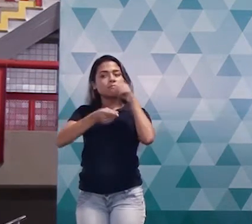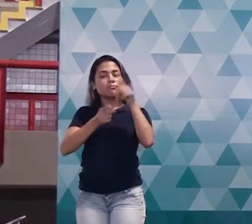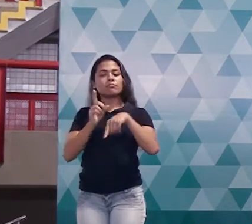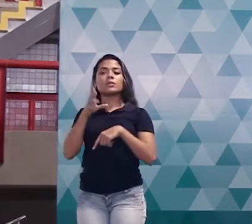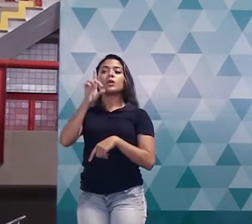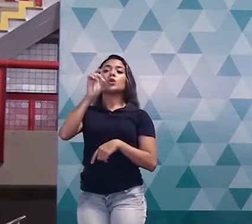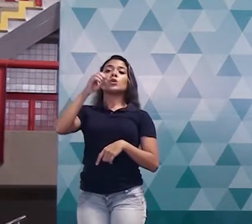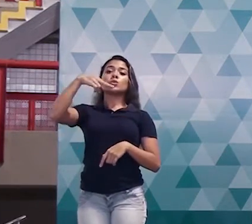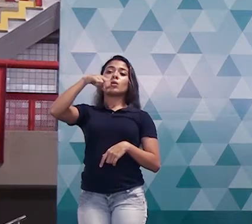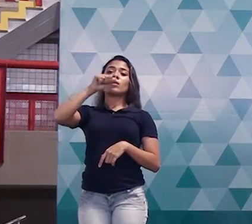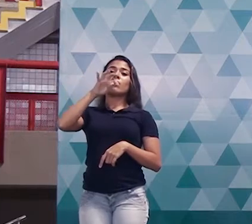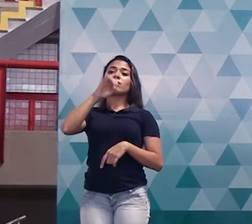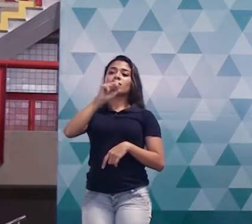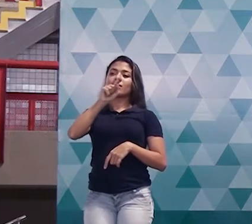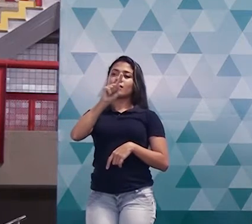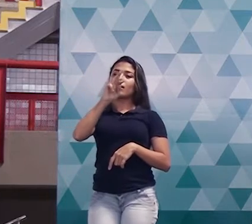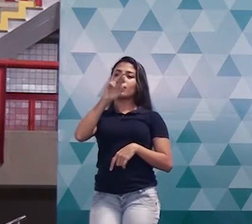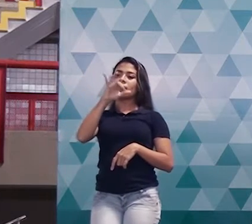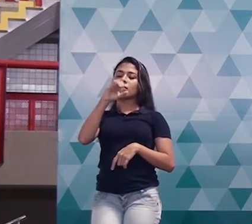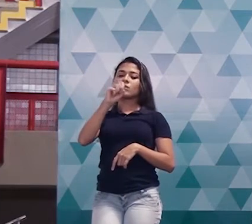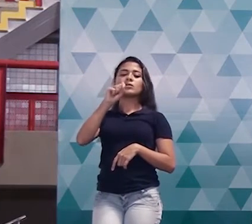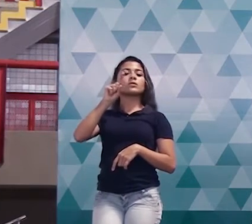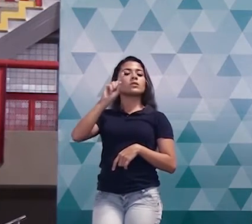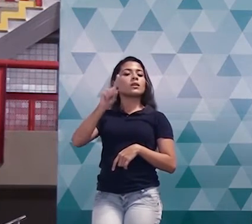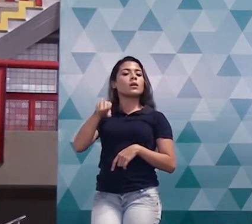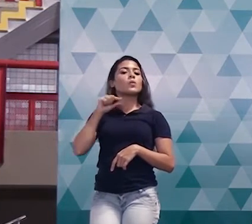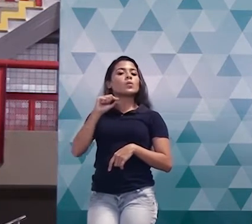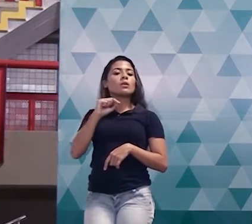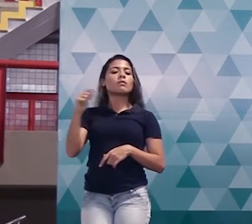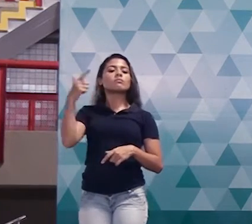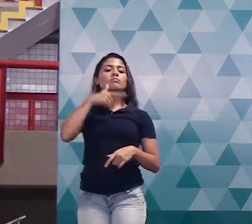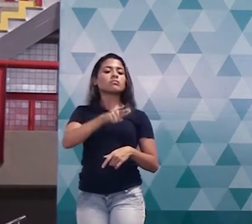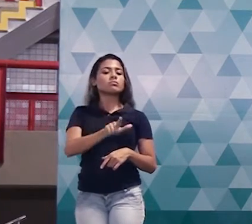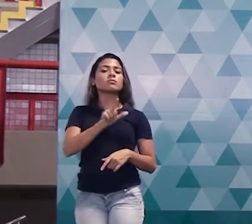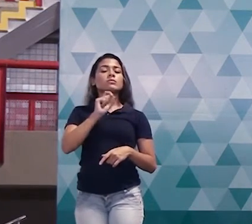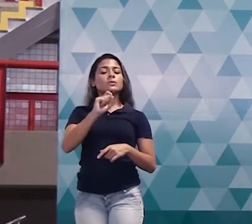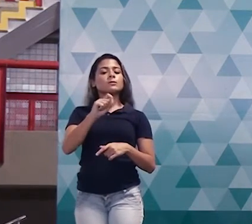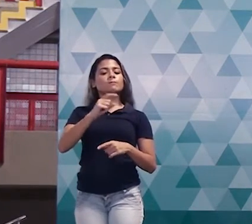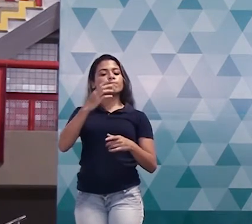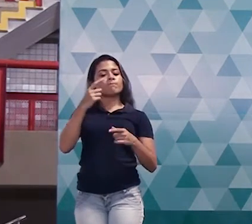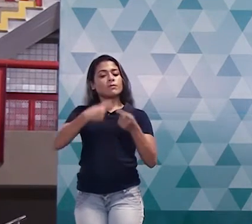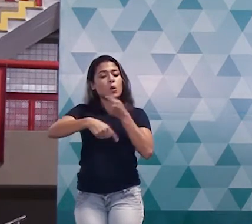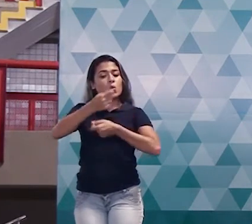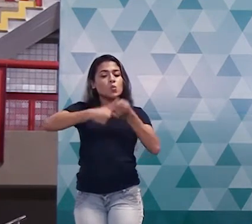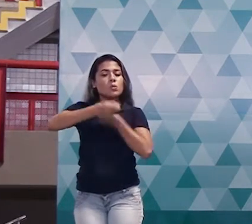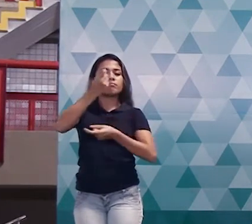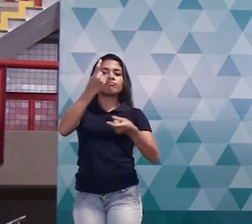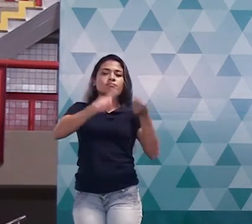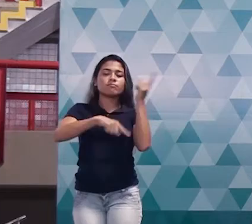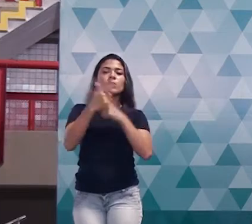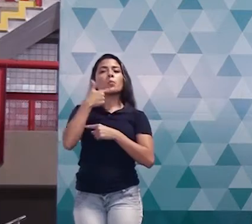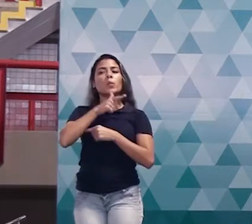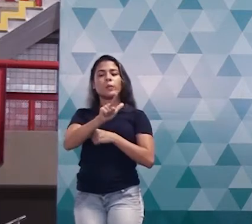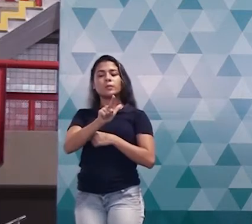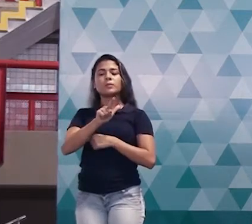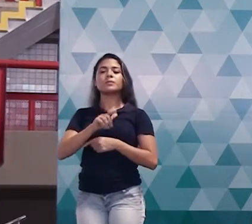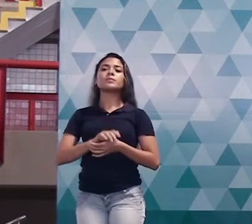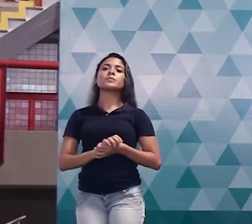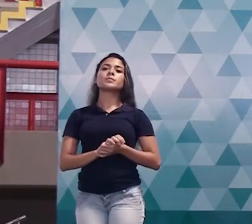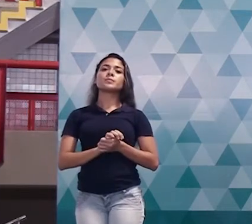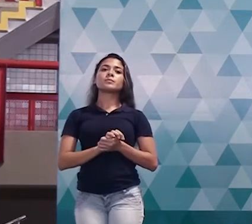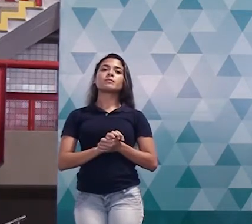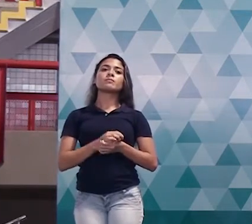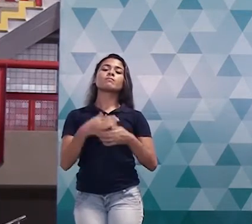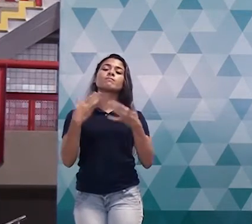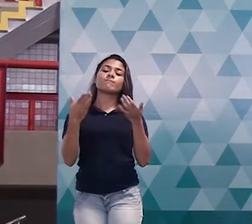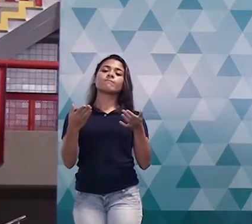São Vicente eram exímios administradores, o que conseguiram, obviamente, alavancar a economia de suas regiões. Beleza? Pois bem,